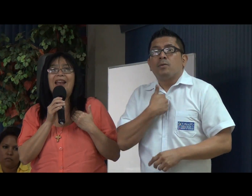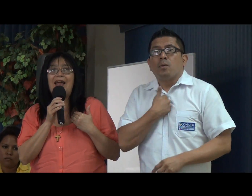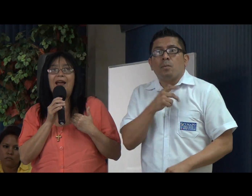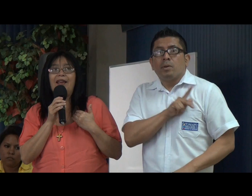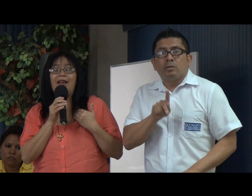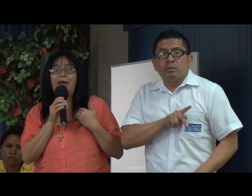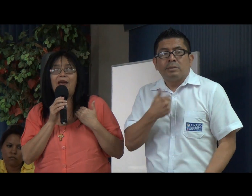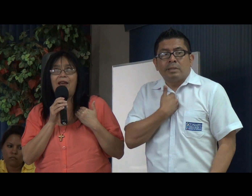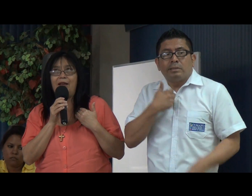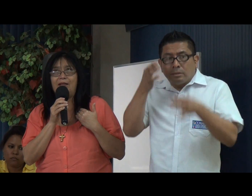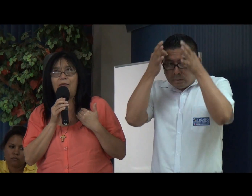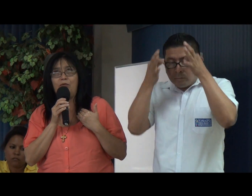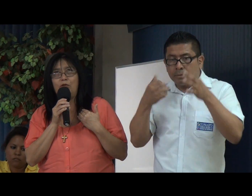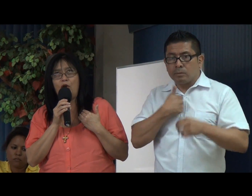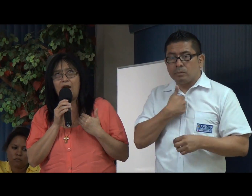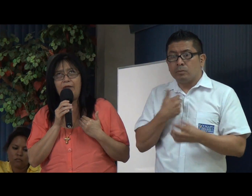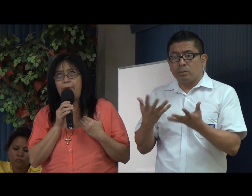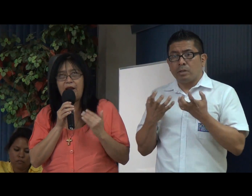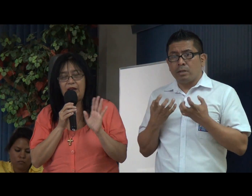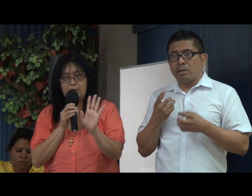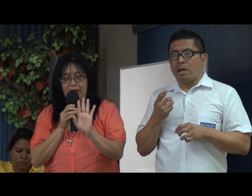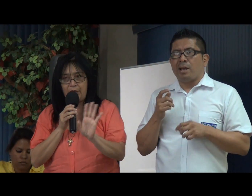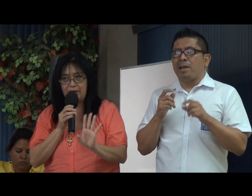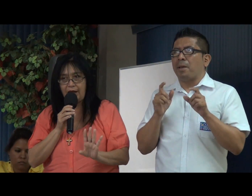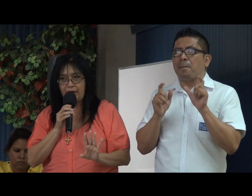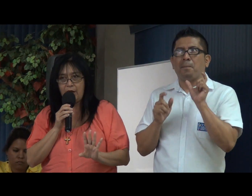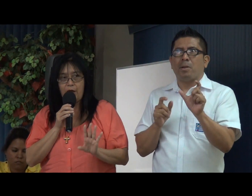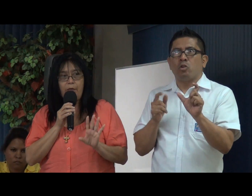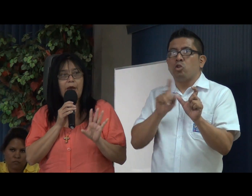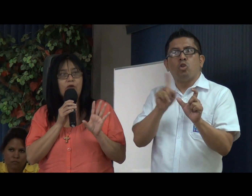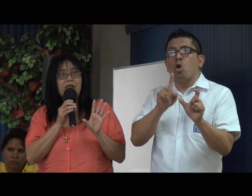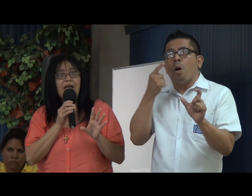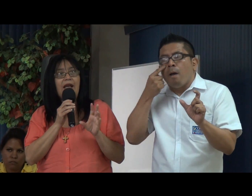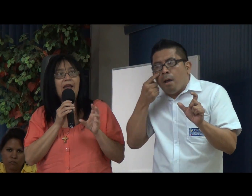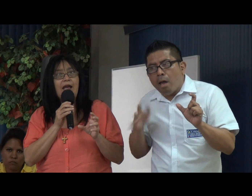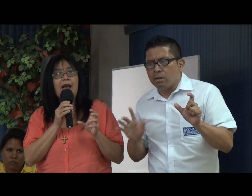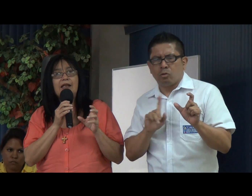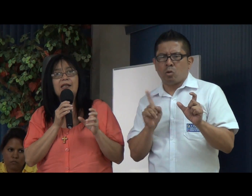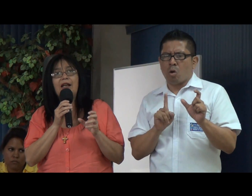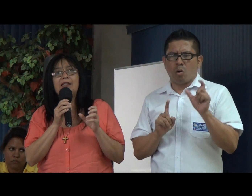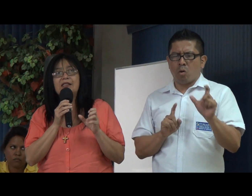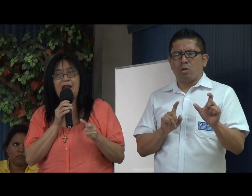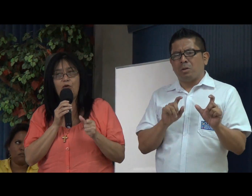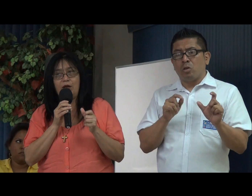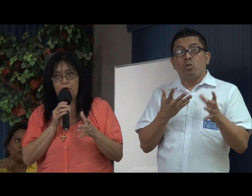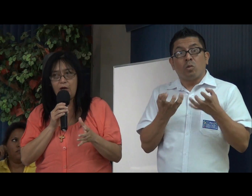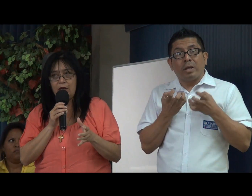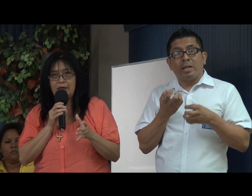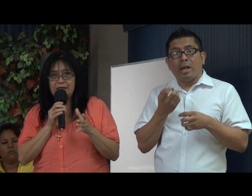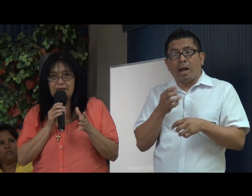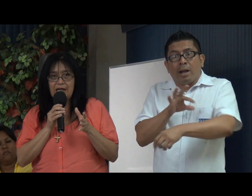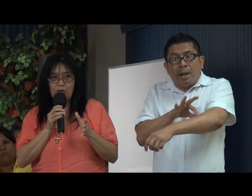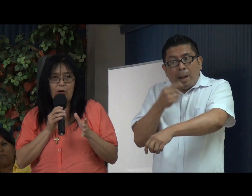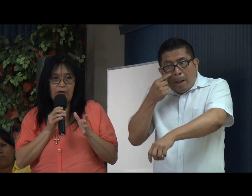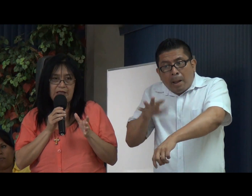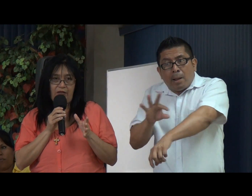quería, no cabe la palabra experimentar, pero sí quería hacer el ensayo-error si eso era lo que estaba